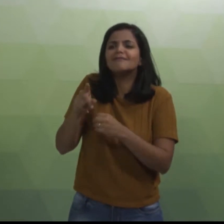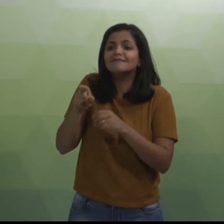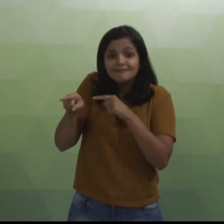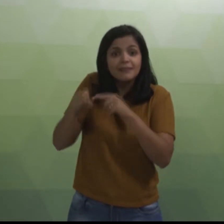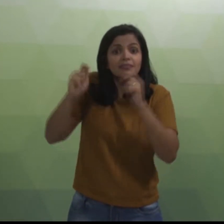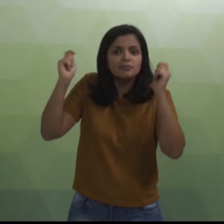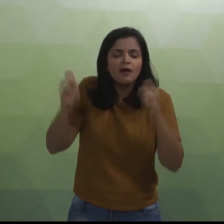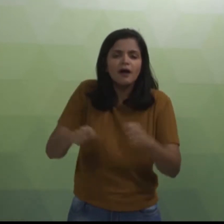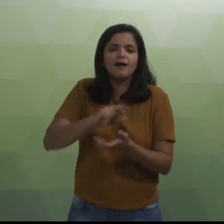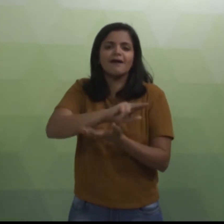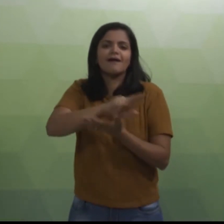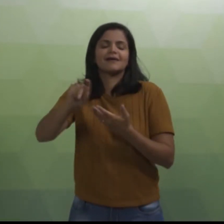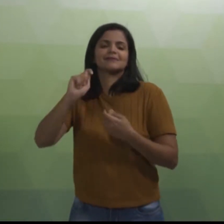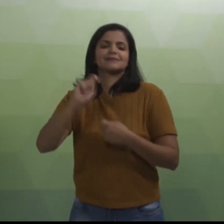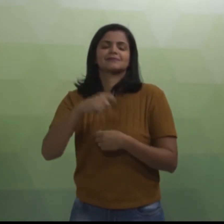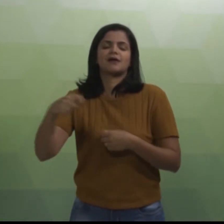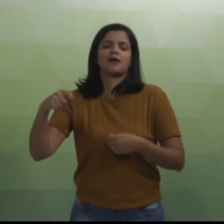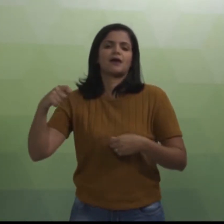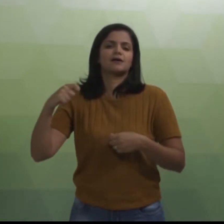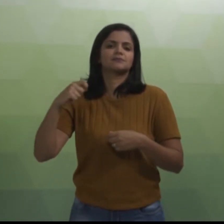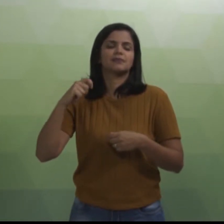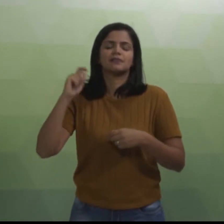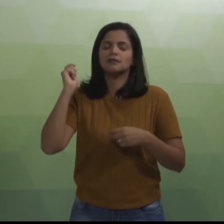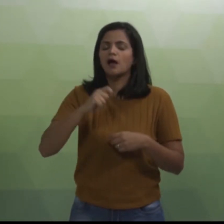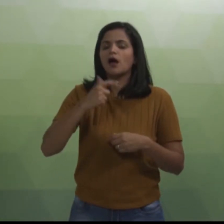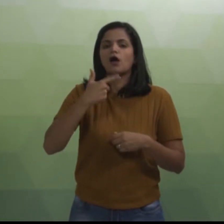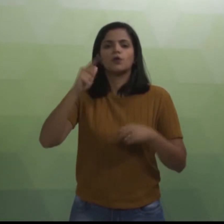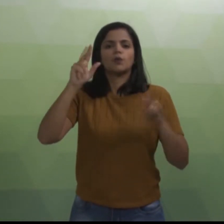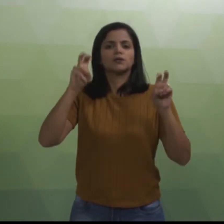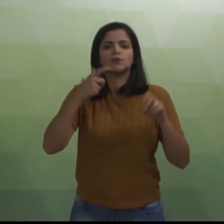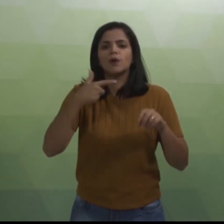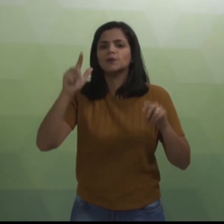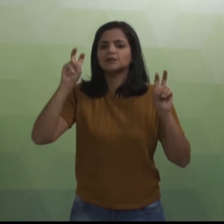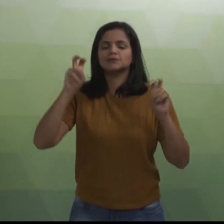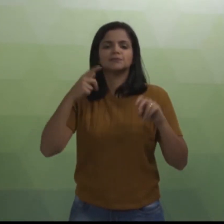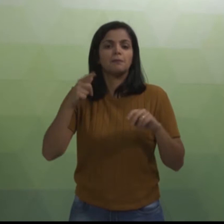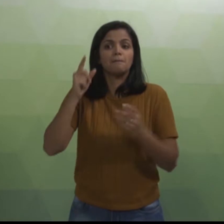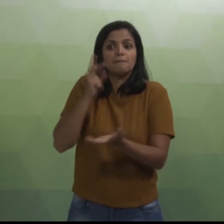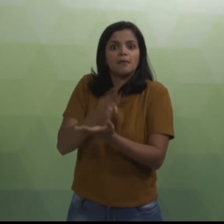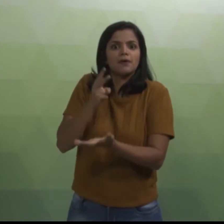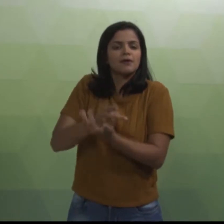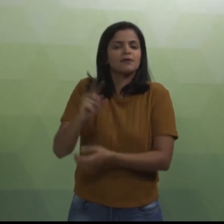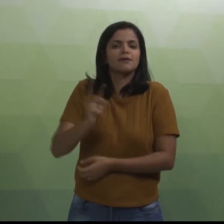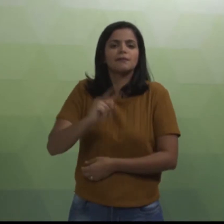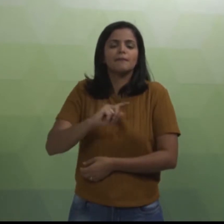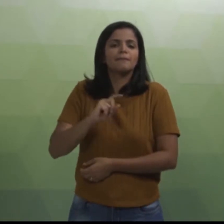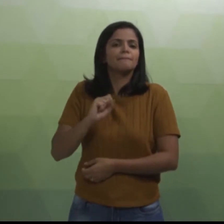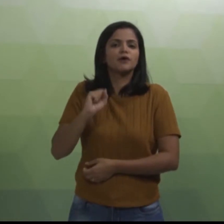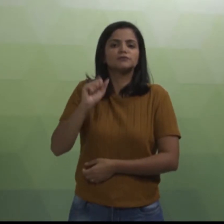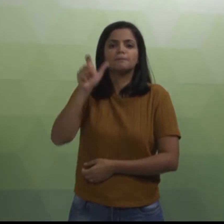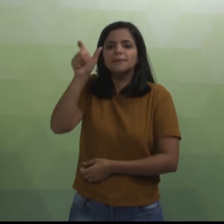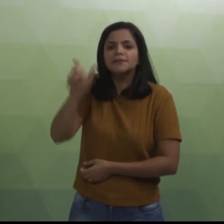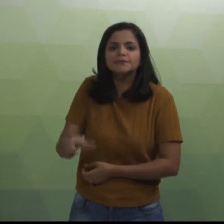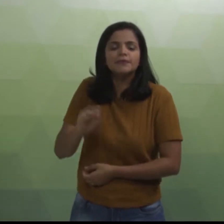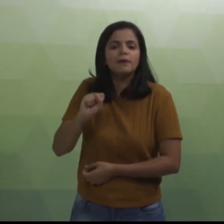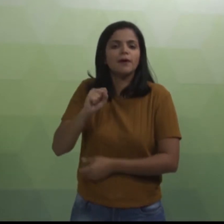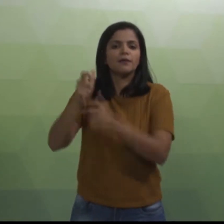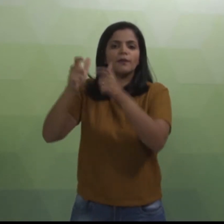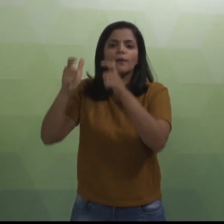Então, eu consigo essas marcações. E vai depender do assunto que está sendo tratado.